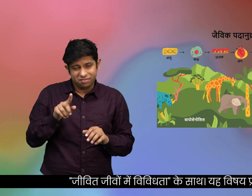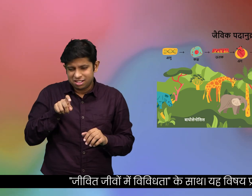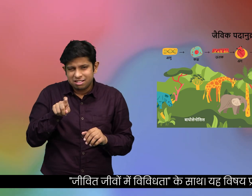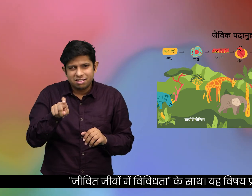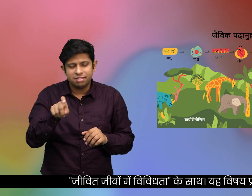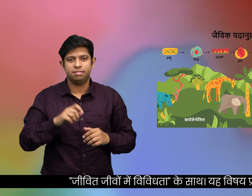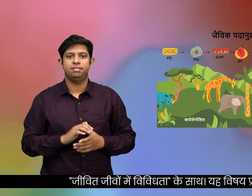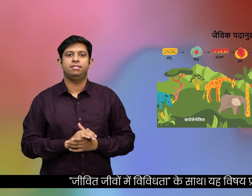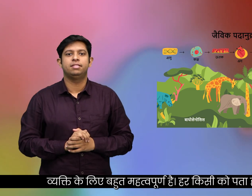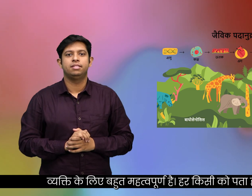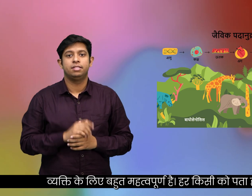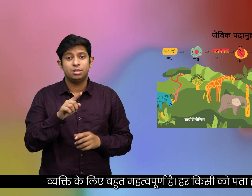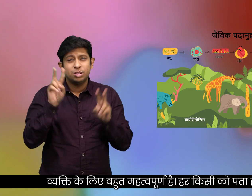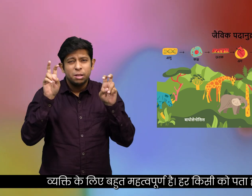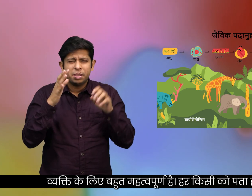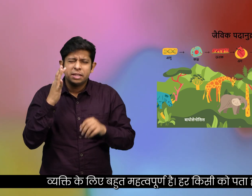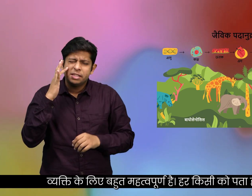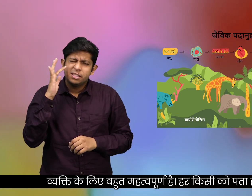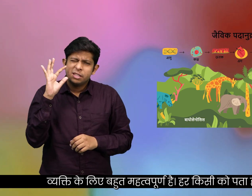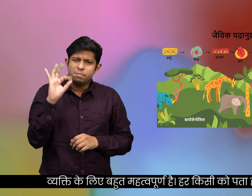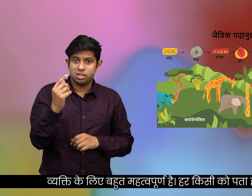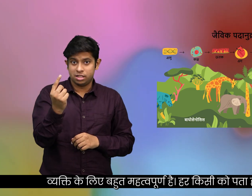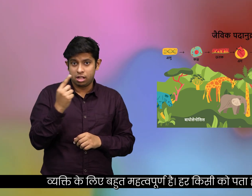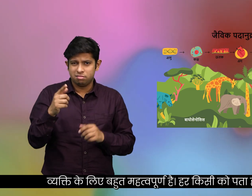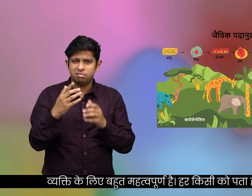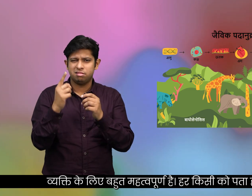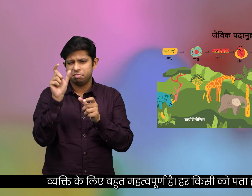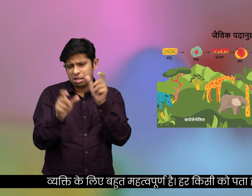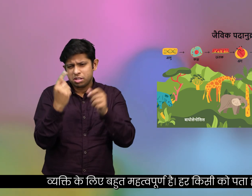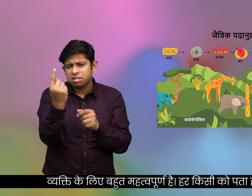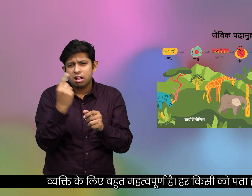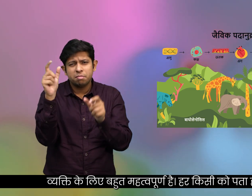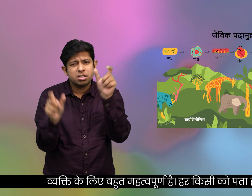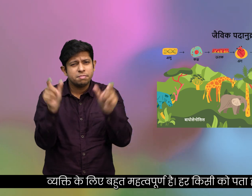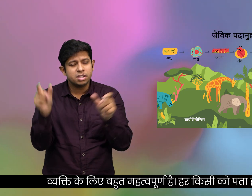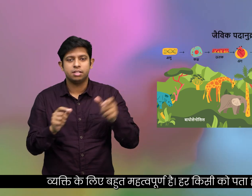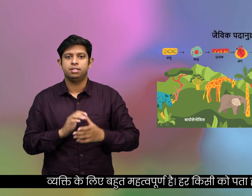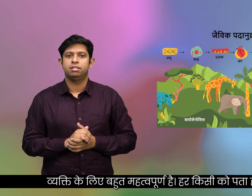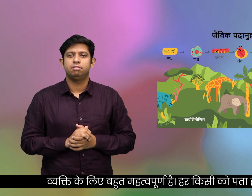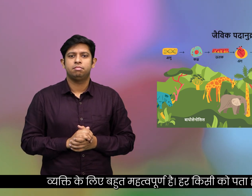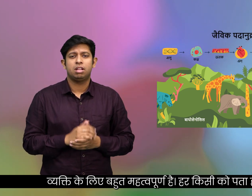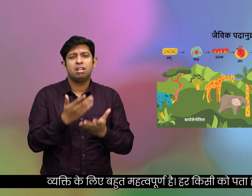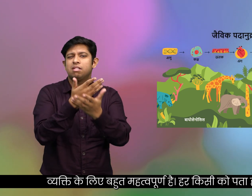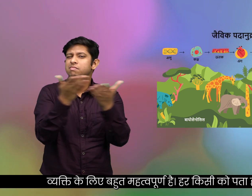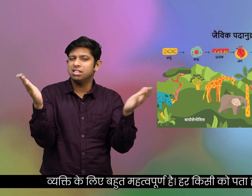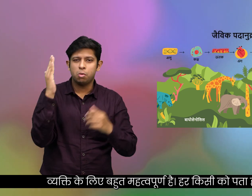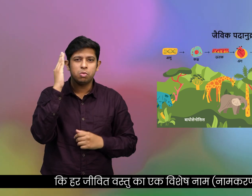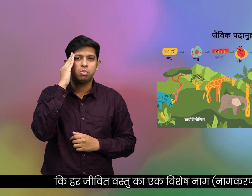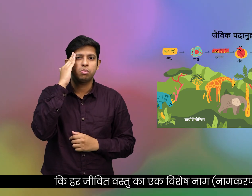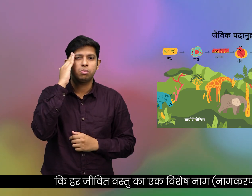विषय प्रत्येक व्यक्ति के लिए बहुत महत्वपूर्ण है। हर किसी को पता होना चाहिए कि हर जीवित